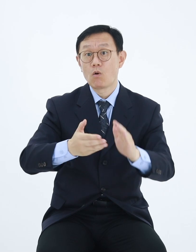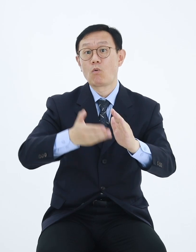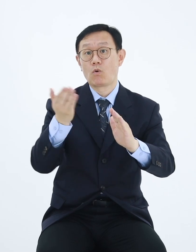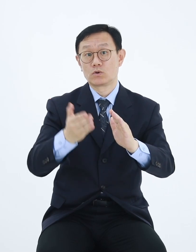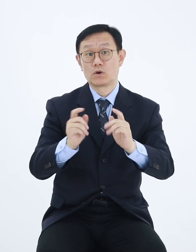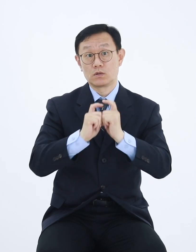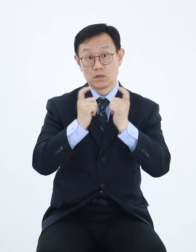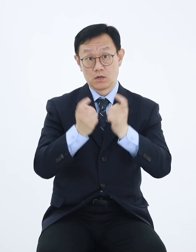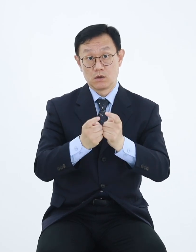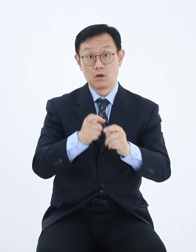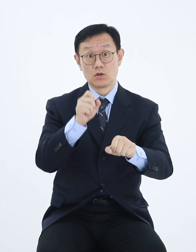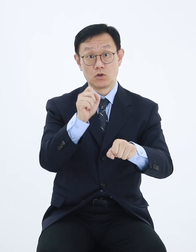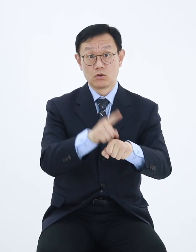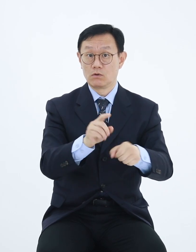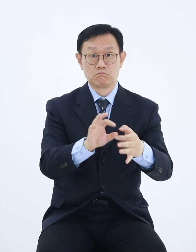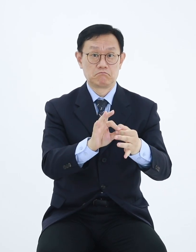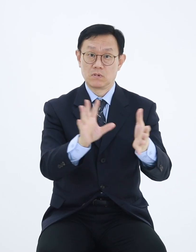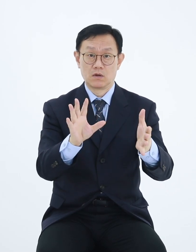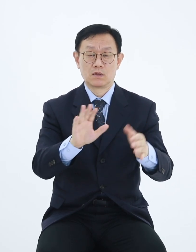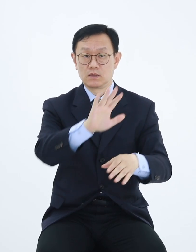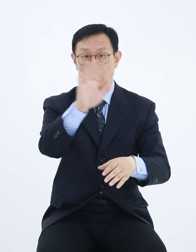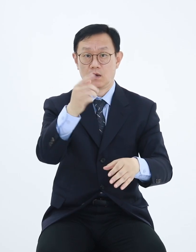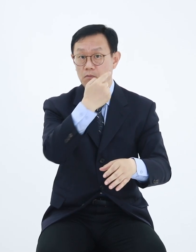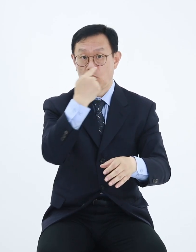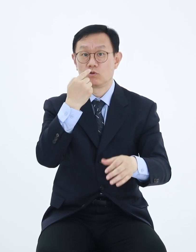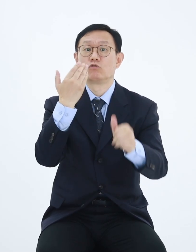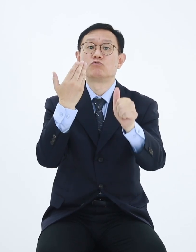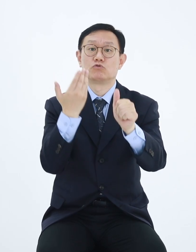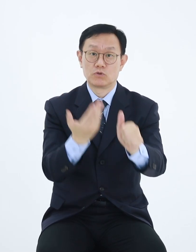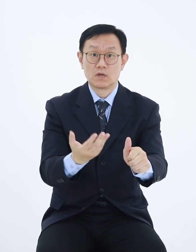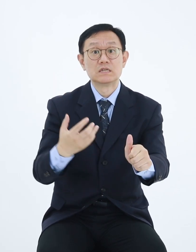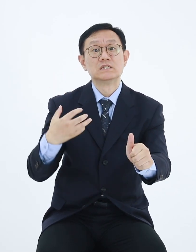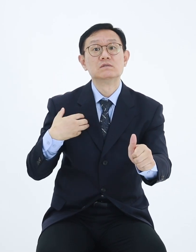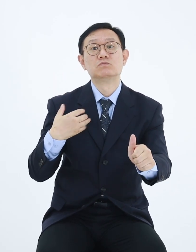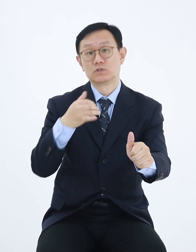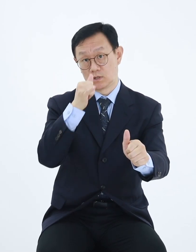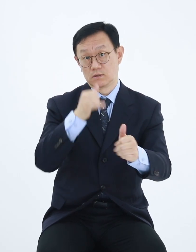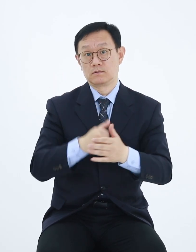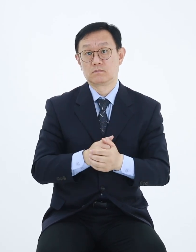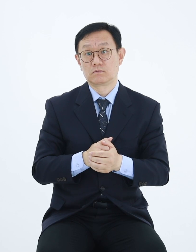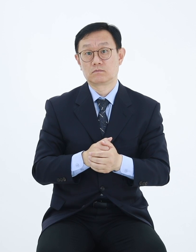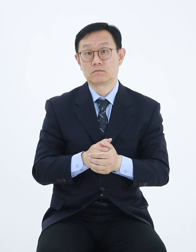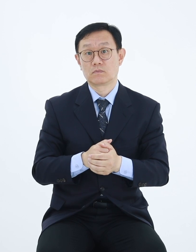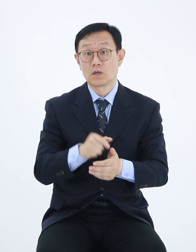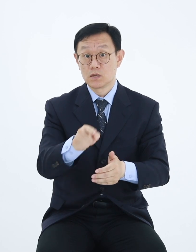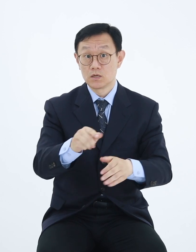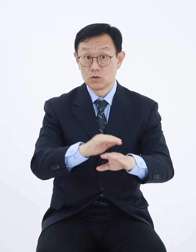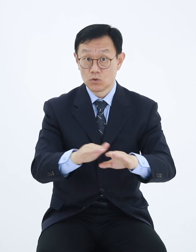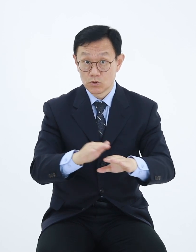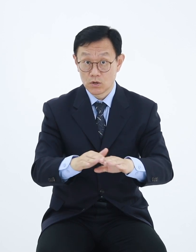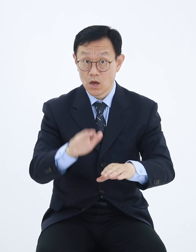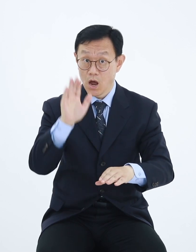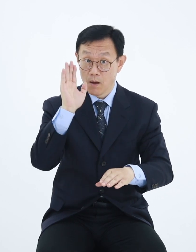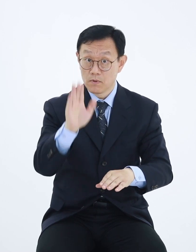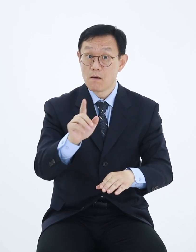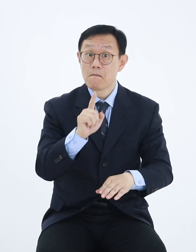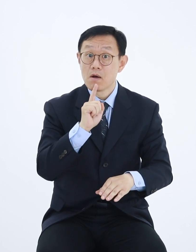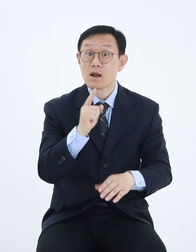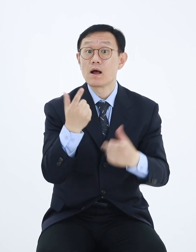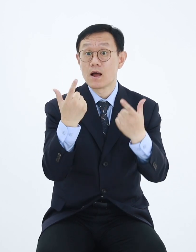사적 성격을 떠나이를 보장할 의무가 있다고 보았습니다 물론이 조치는 앞에서 언급했던 것과 마찬가지로